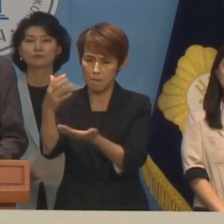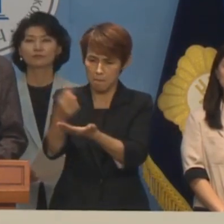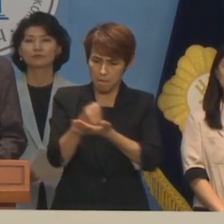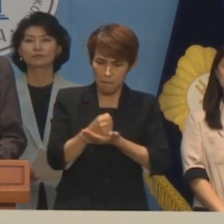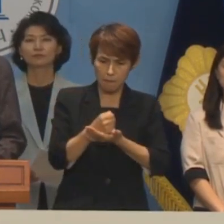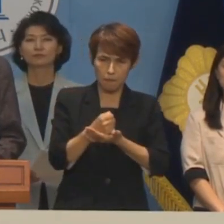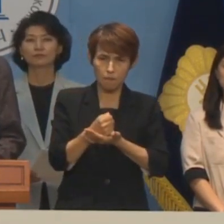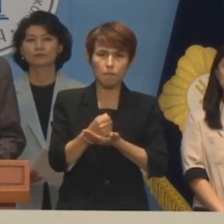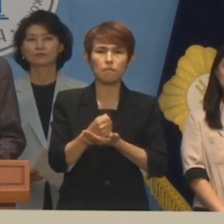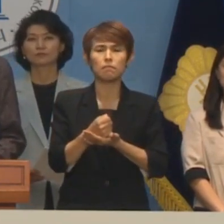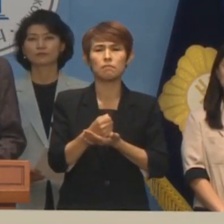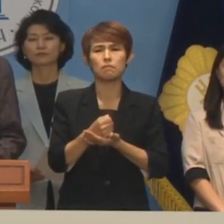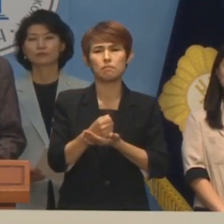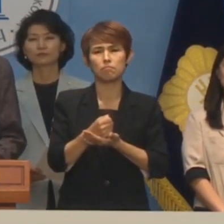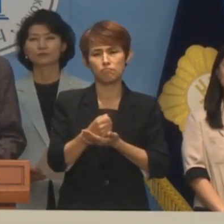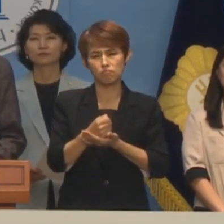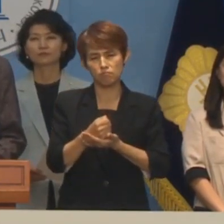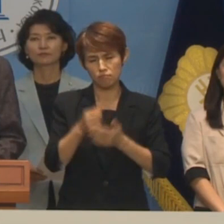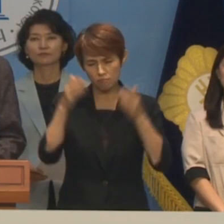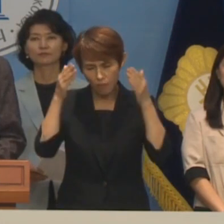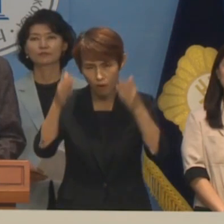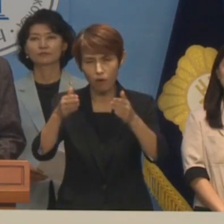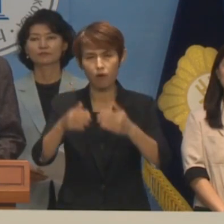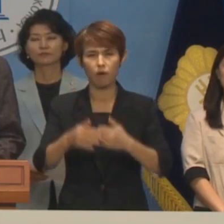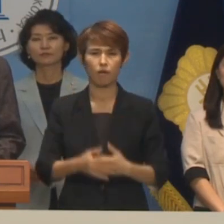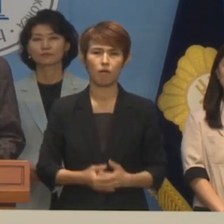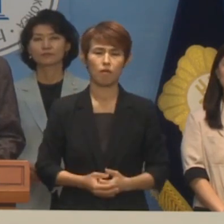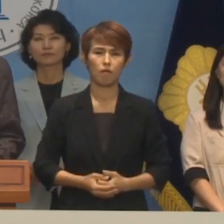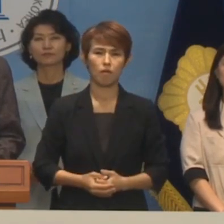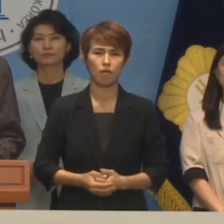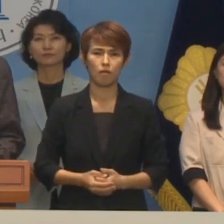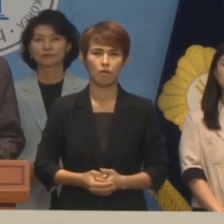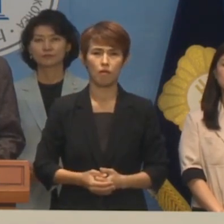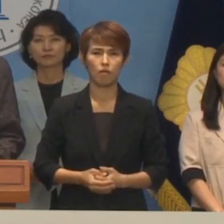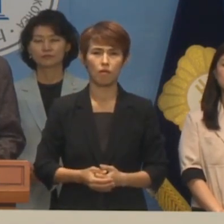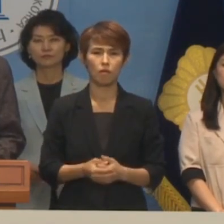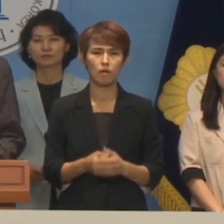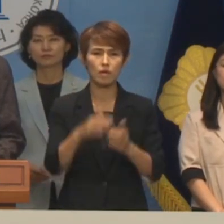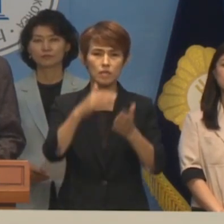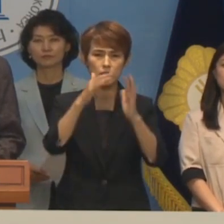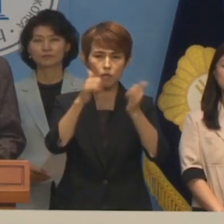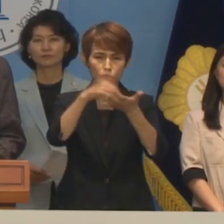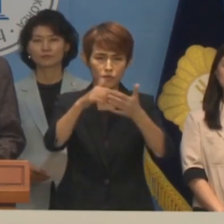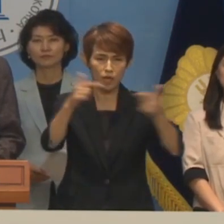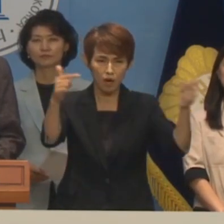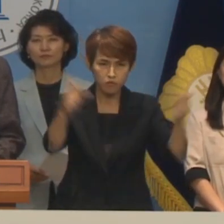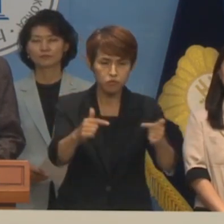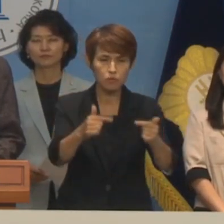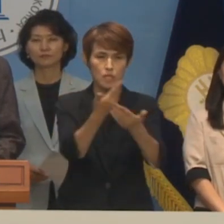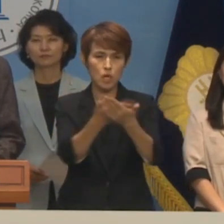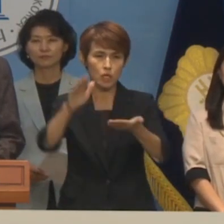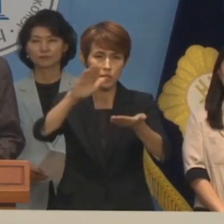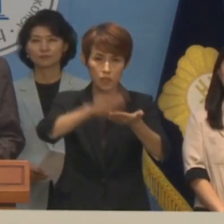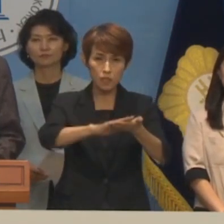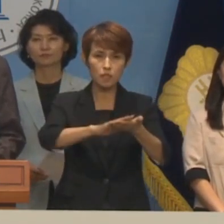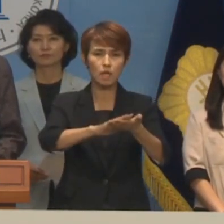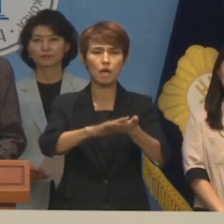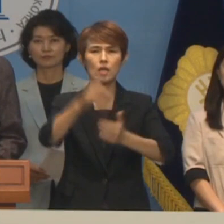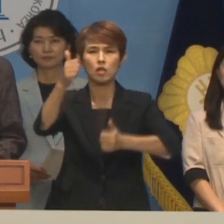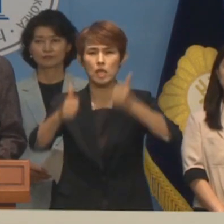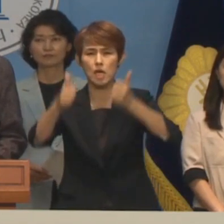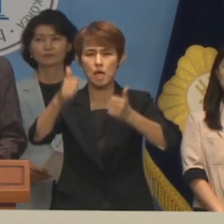주 목적이 되어버려 본말이 전도됨으로써 구조조정과 혁신을 통한 대학의